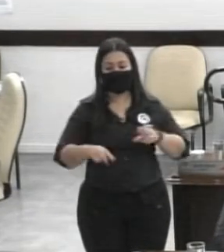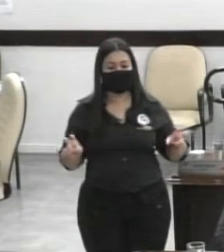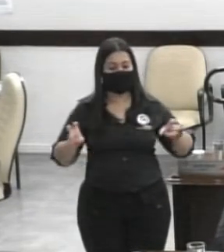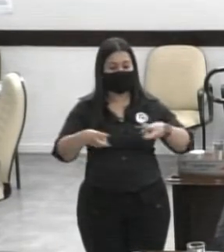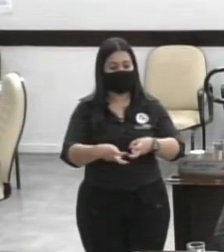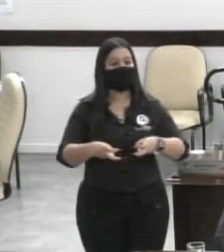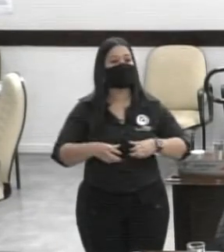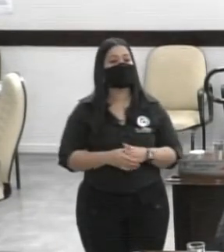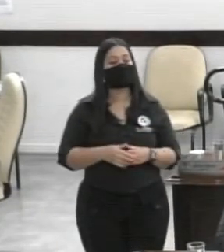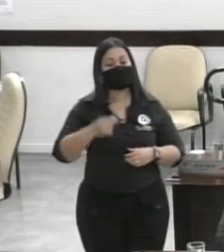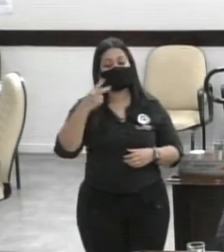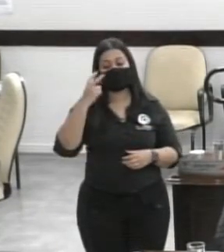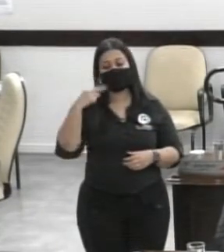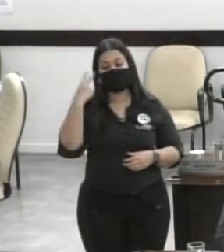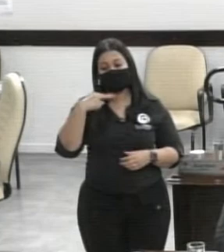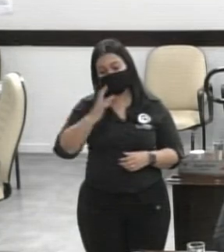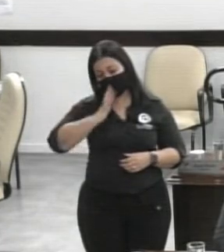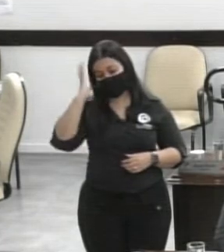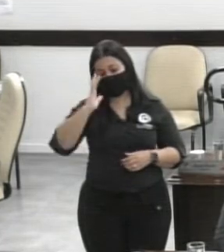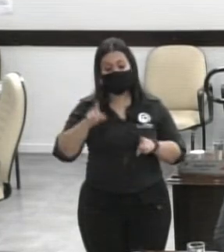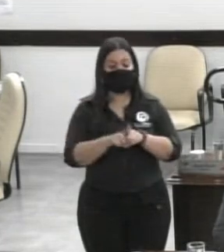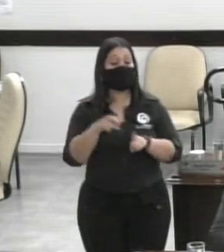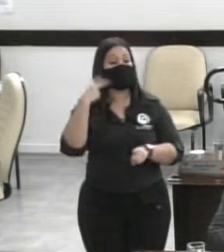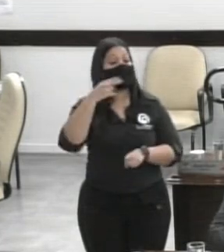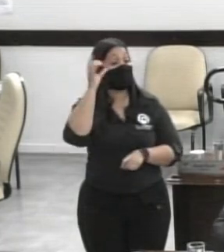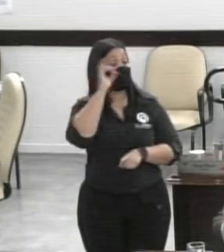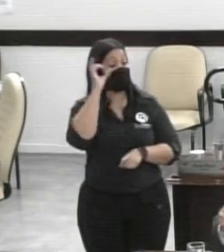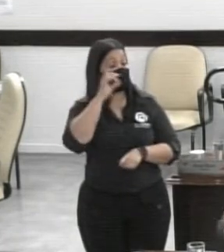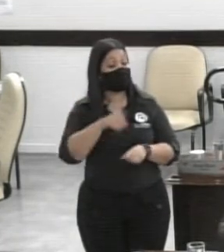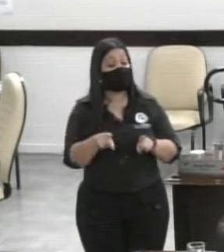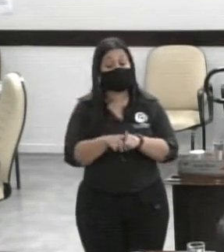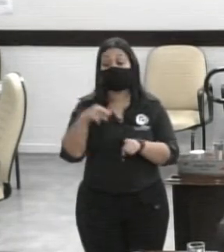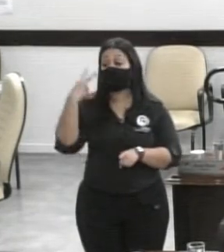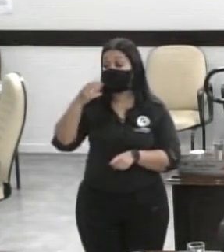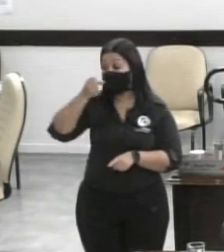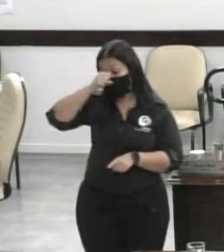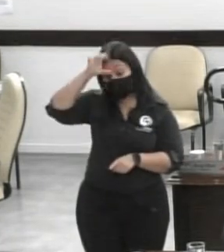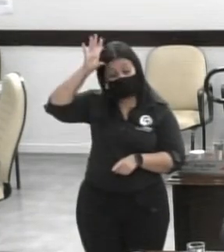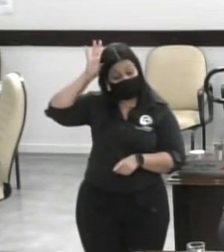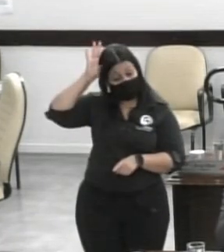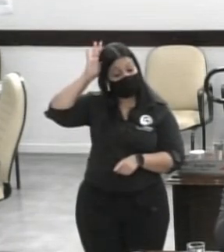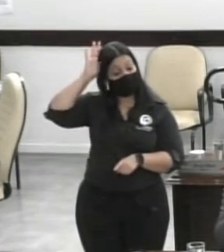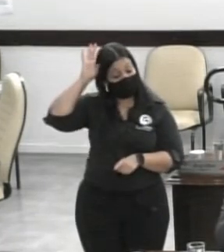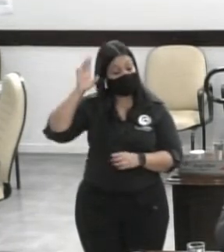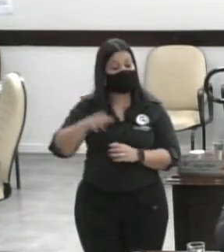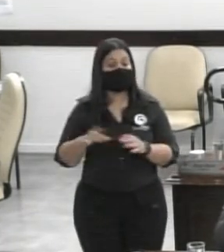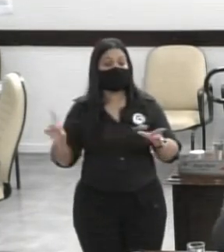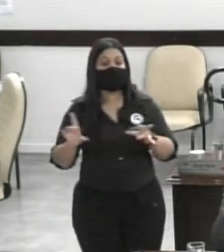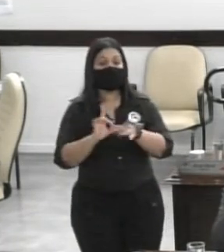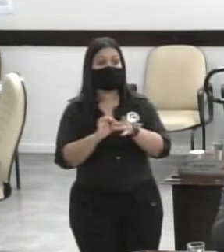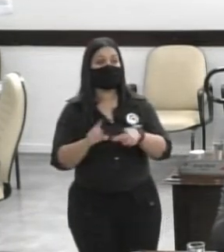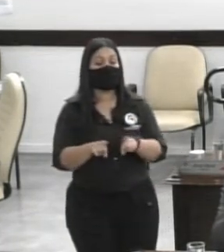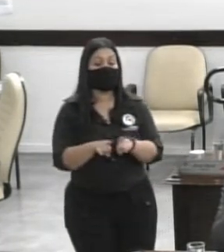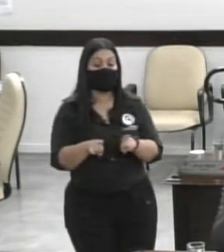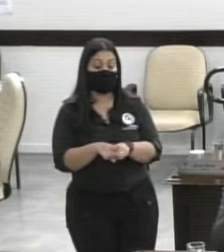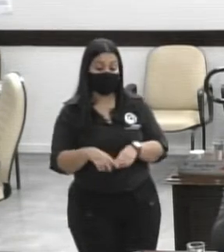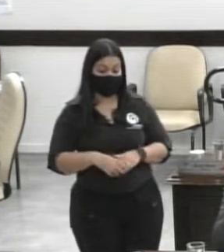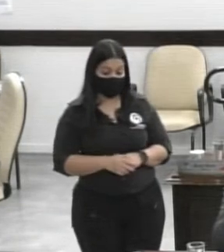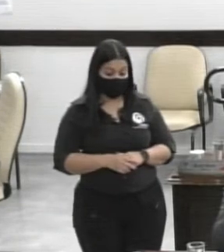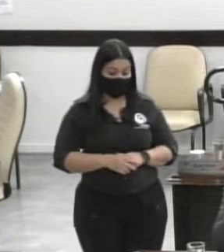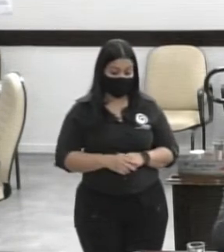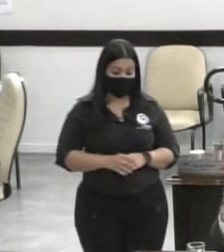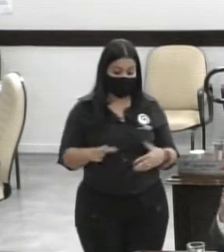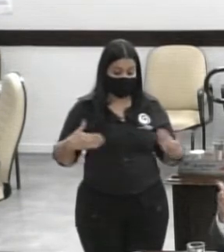Odélio Chaves, vereador Bruno Moura, presidente, e o vereador João Paulo Hilo, integrante. E